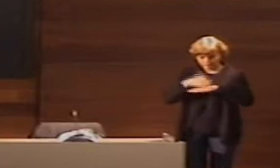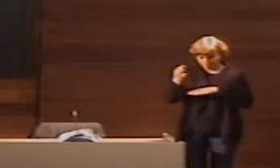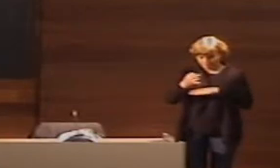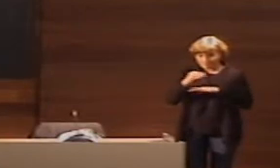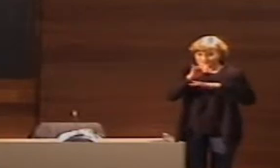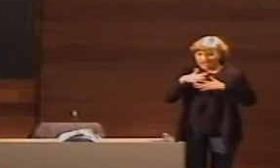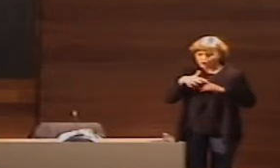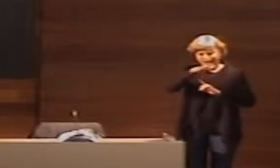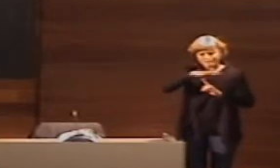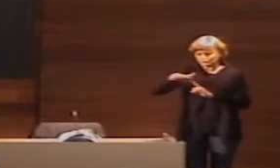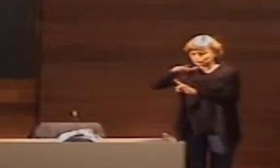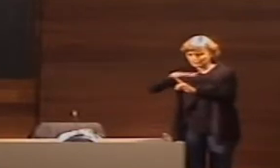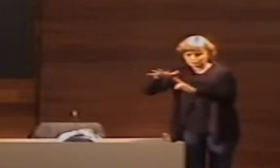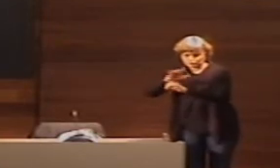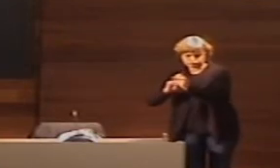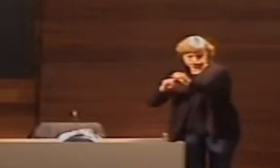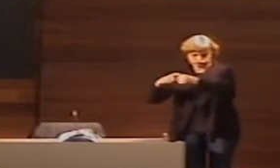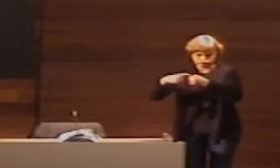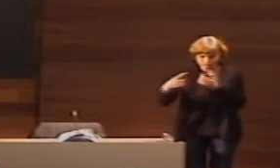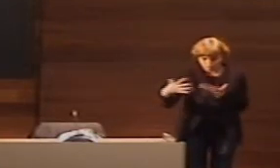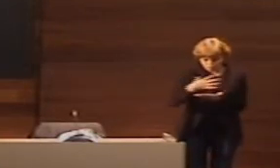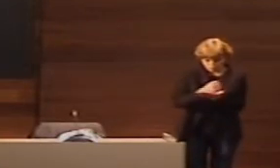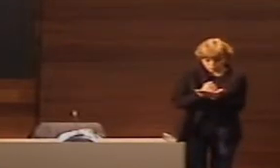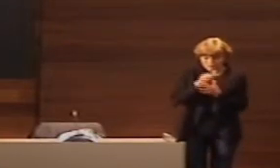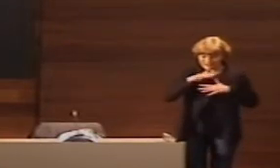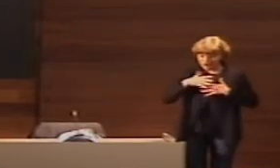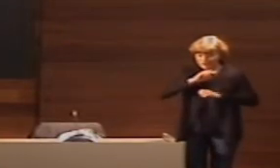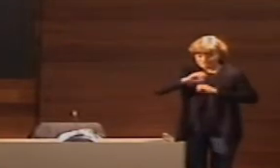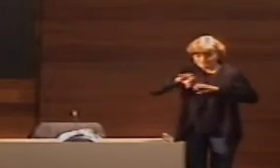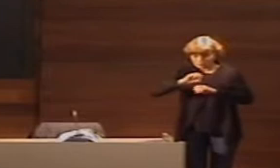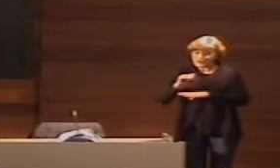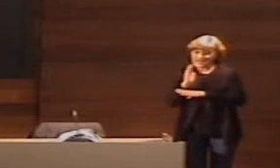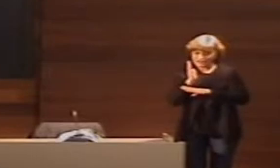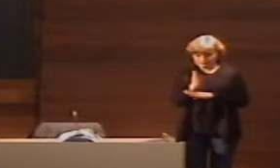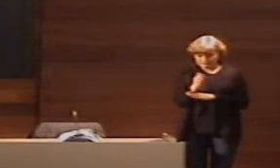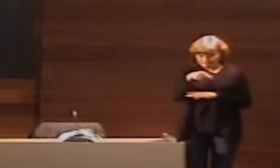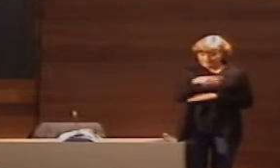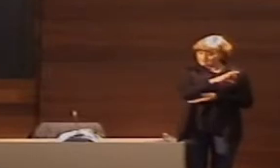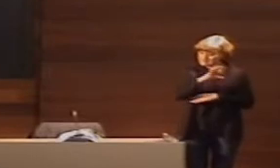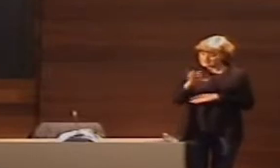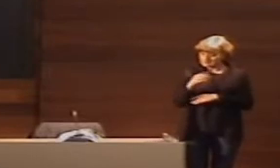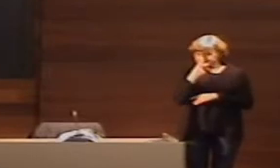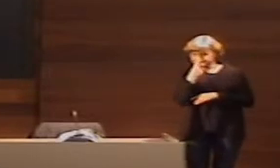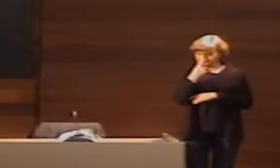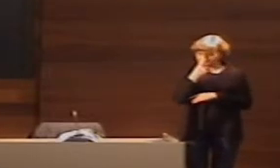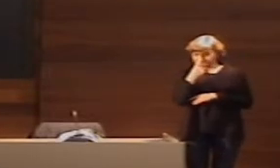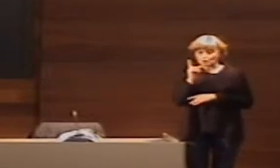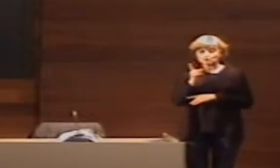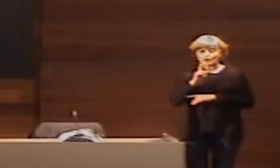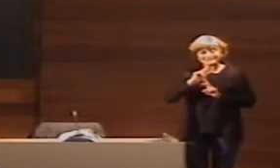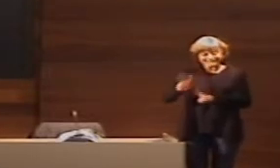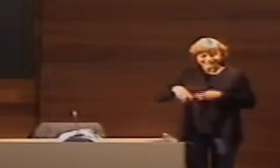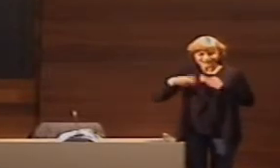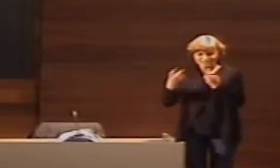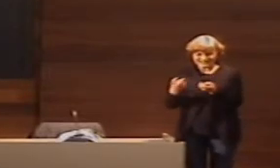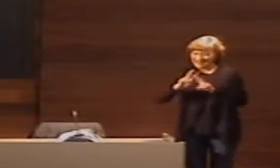ámbitos involucrados, los residuos es uno de ellos. Por poner un ejemplo, en estos momentos la ciudad de San Sebastián se estima que solamente recicla, o mejor dicho, separa